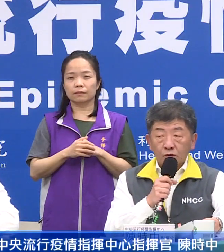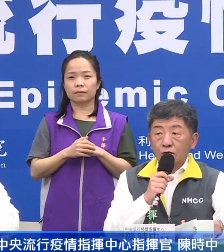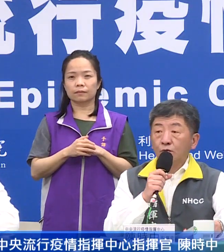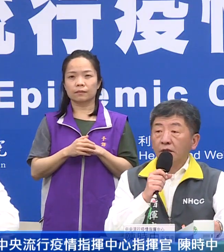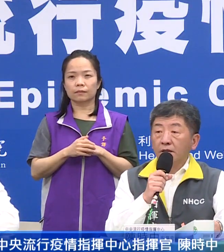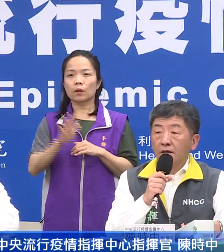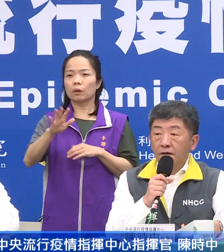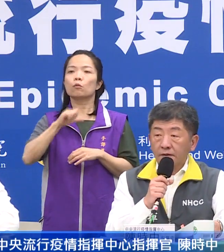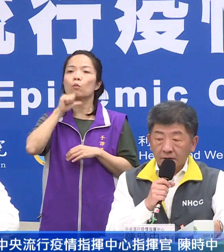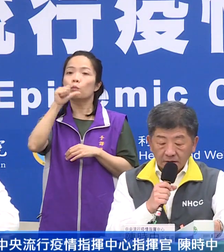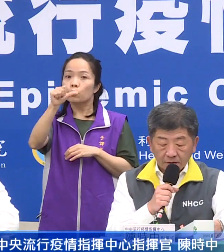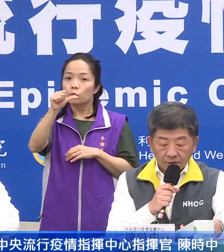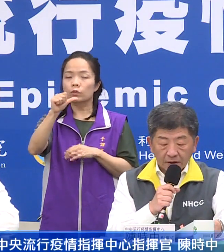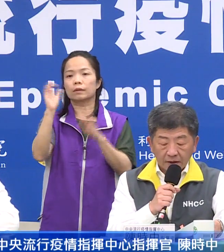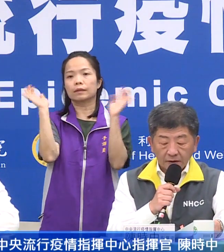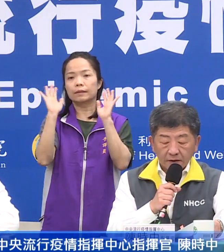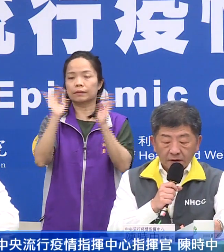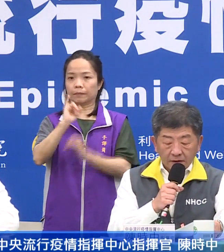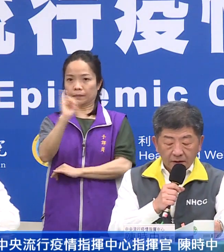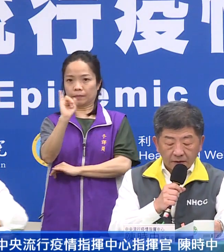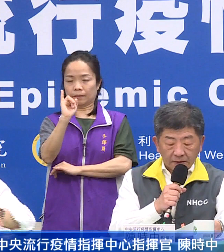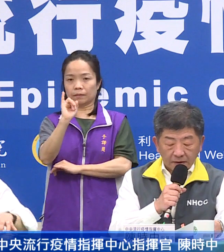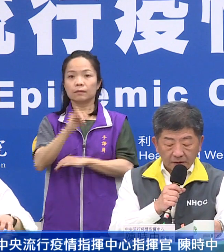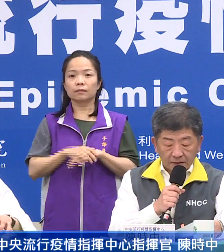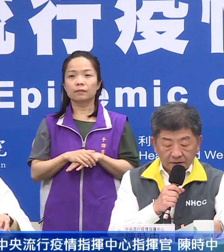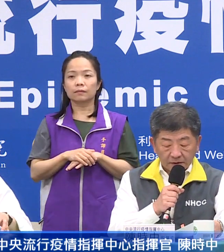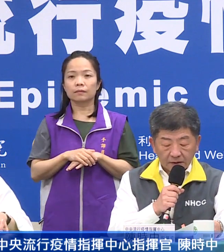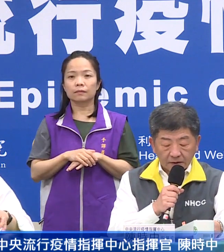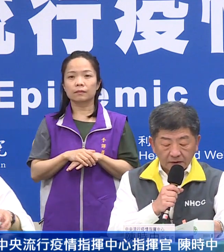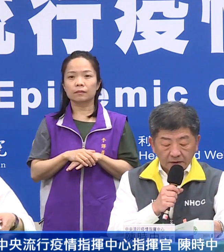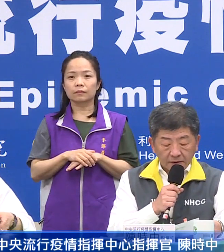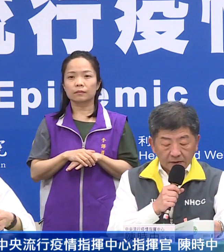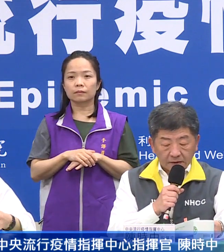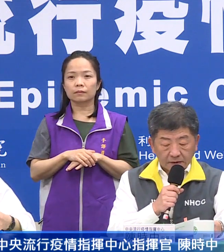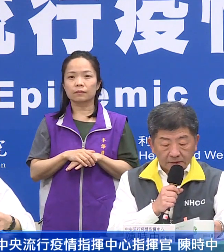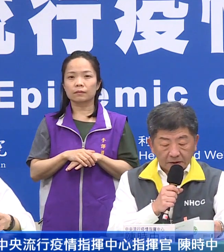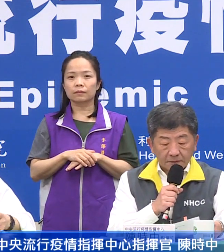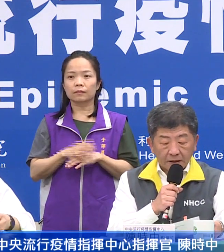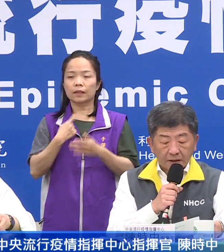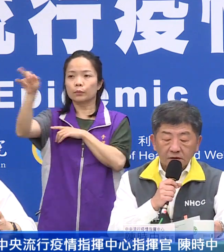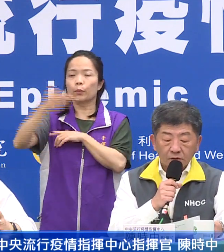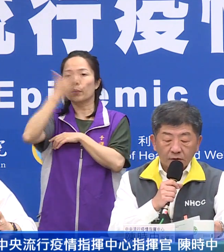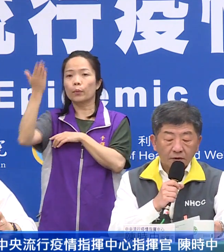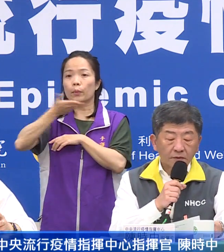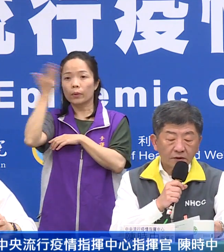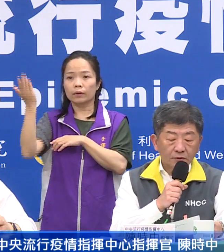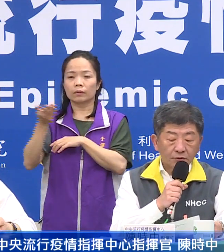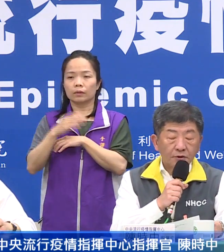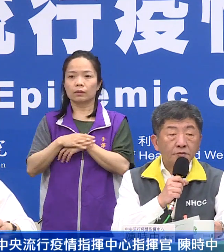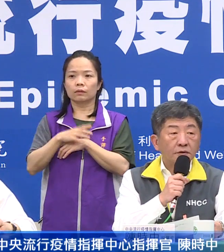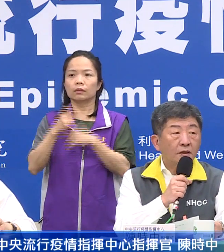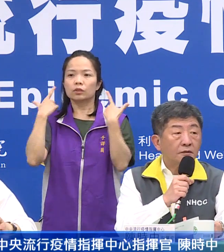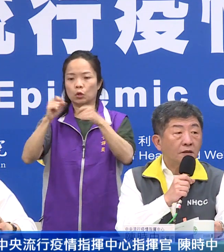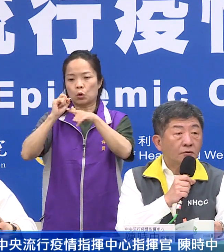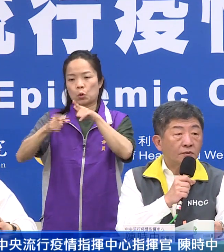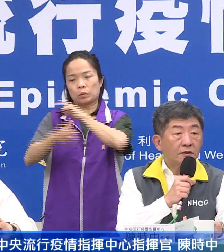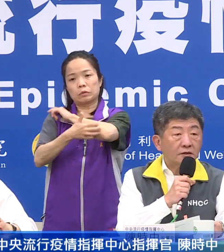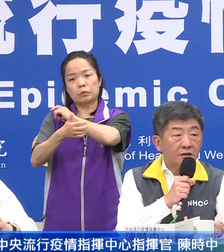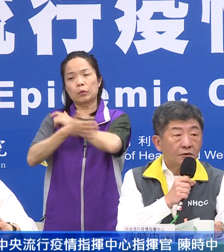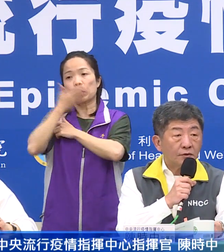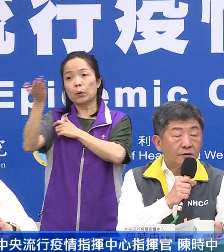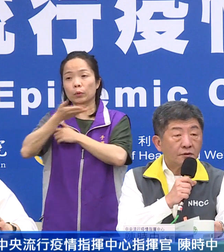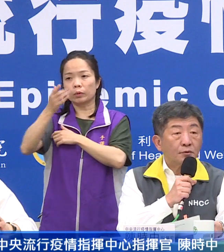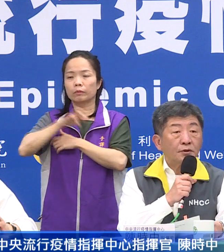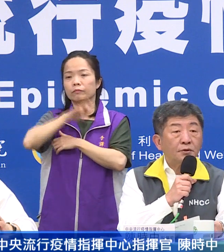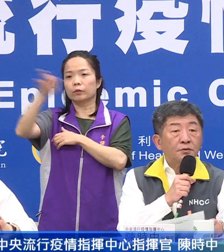是5岁的小女孩，那跟着她的妈妈是员工的旅游，到土耳